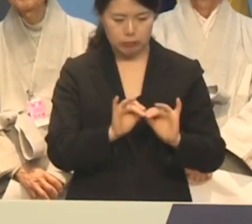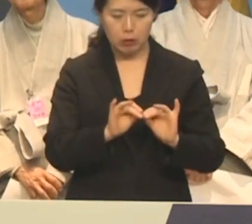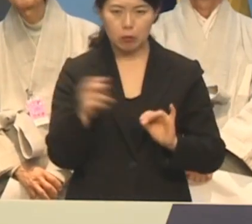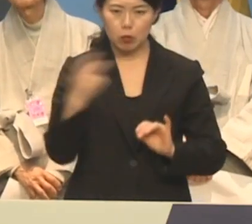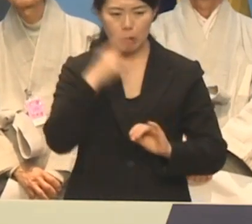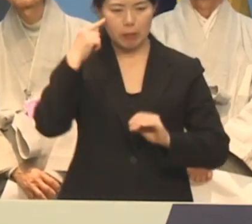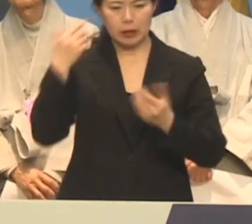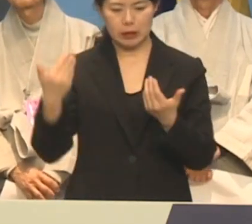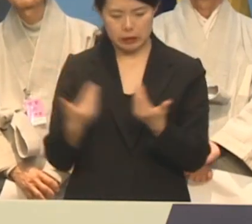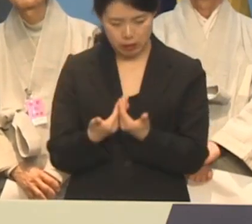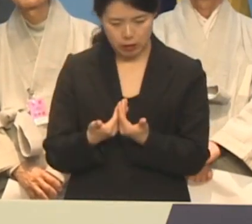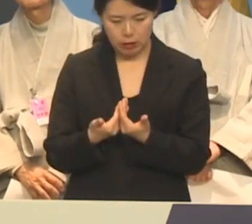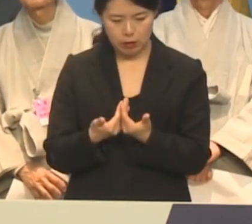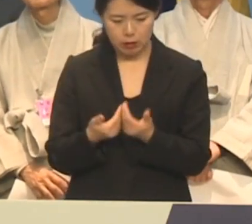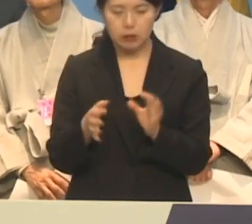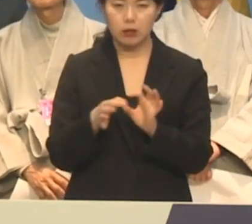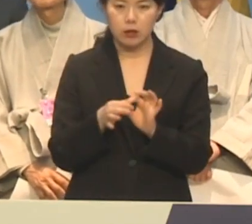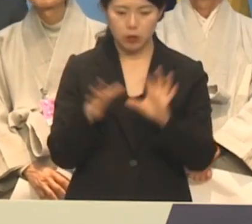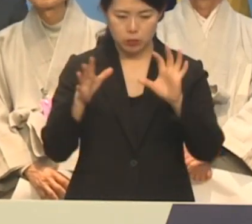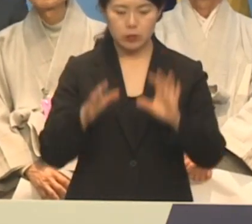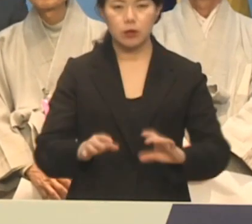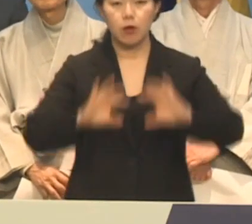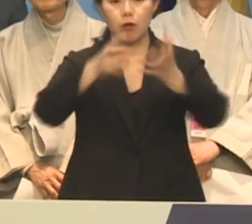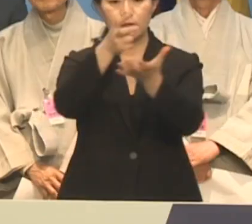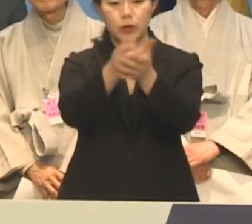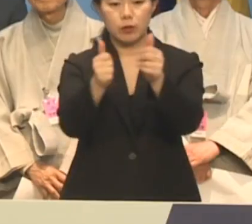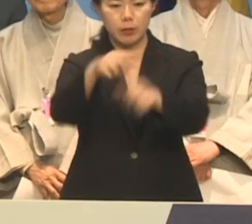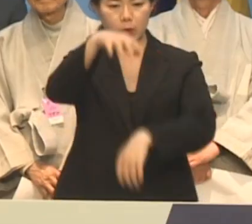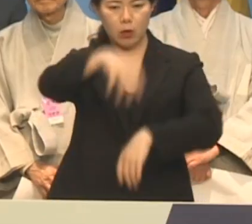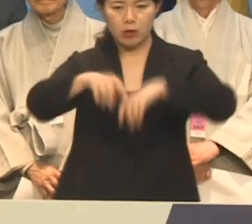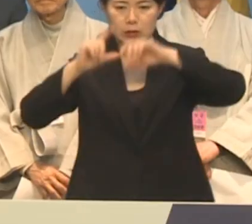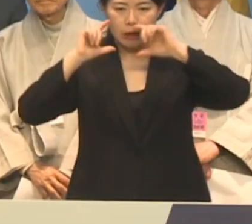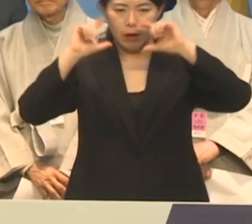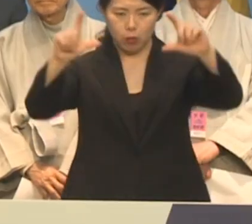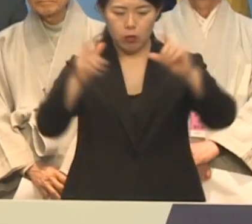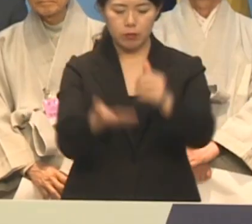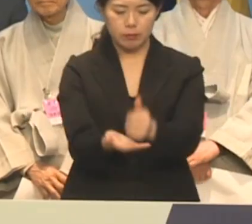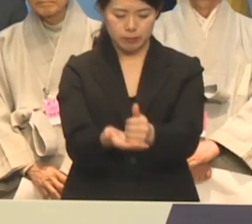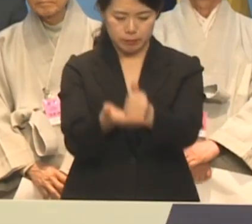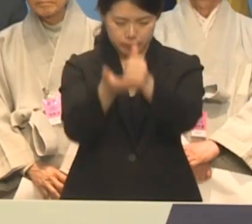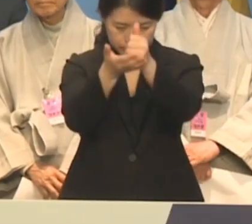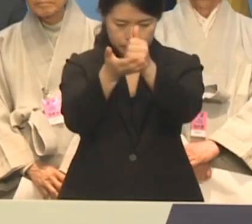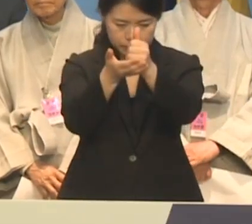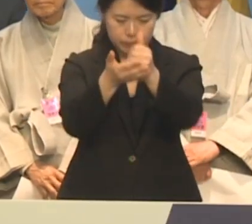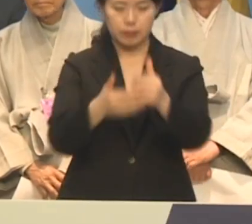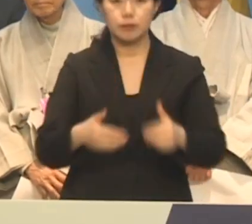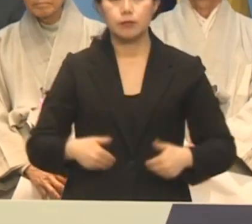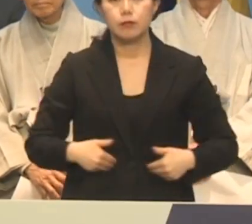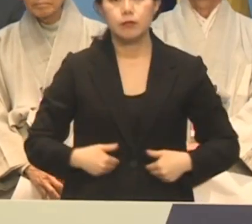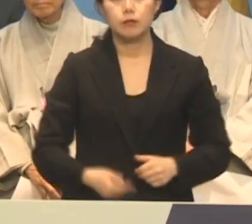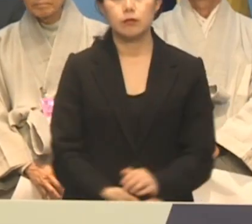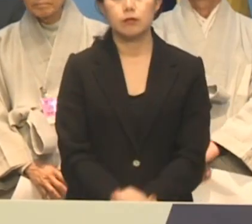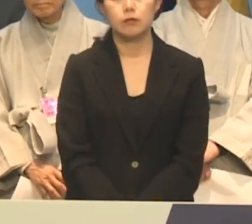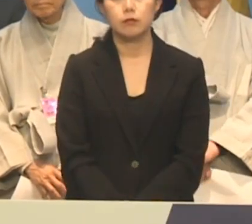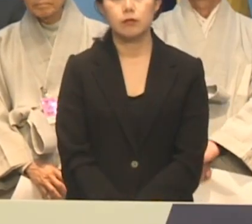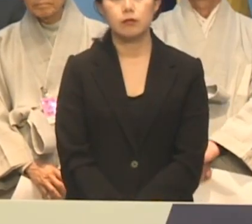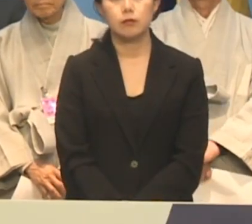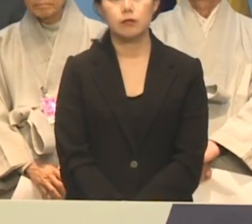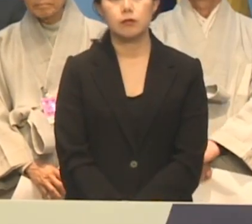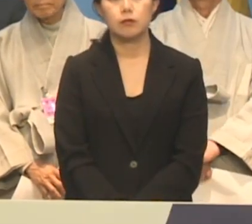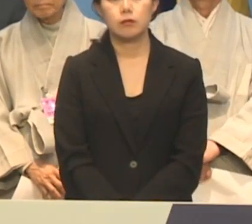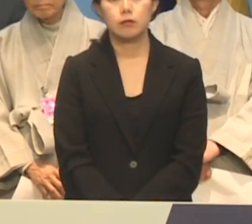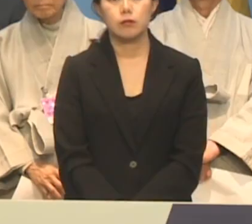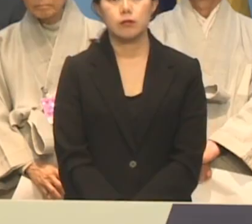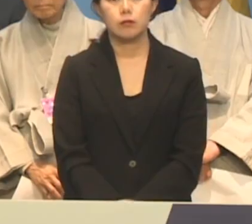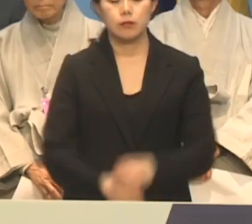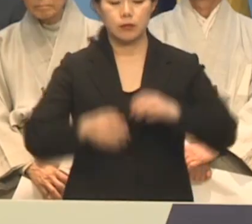또는 반대했던지 헌재 선고를 존중하자는 말씀을 드립니다.